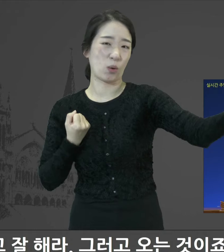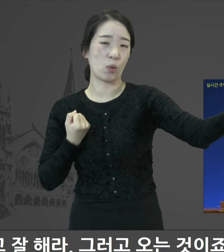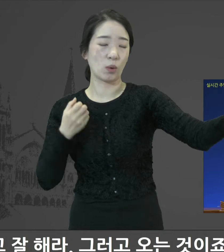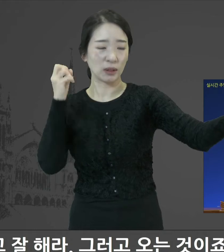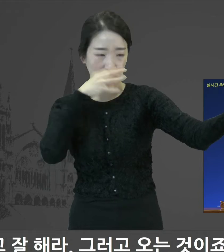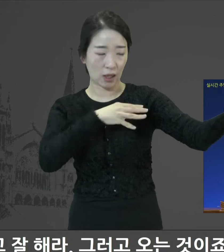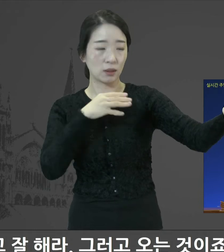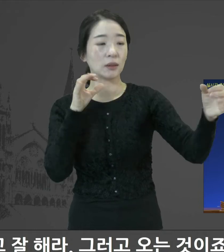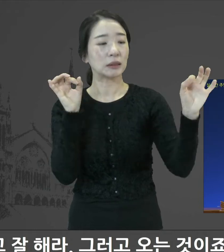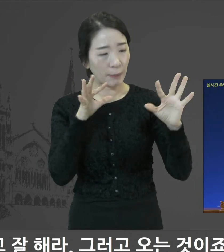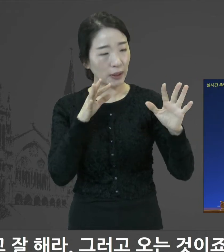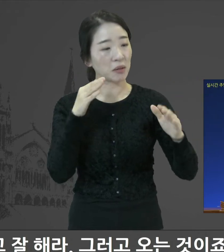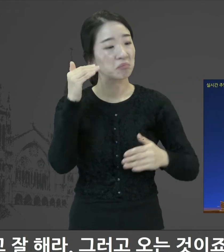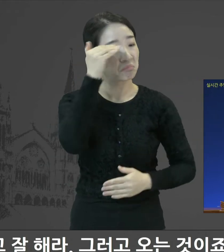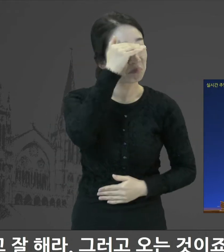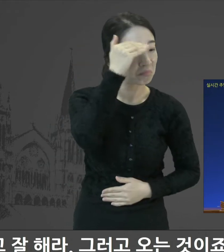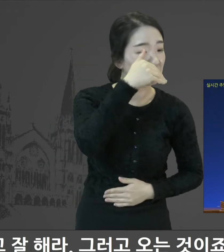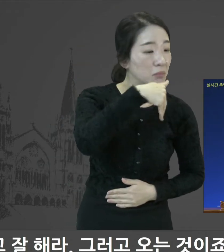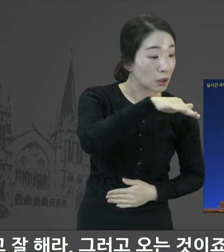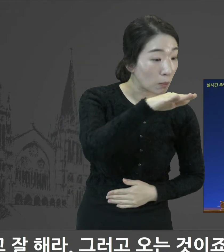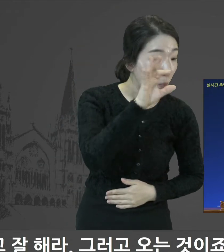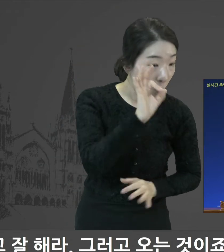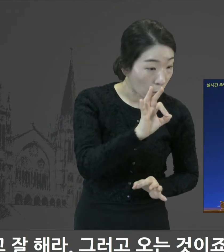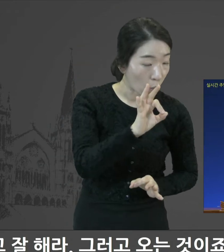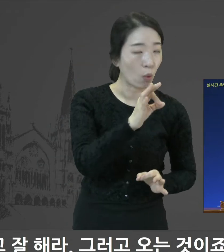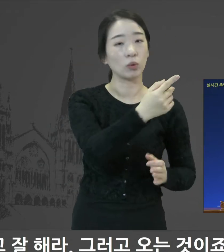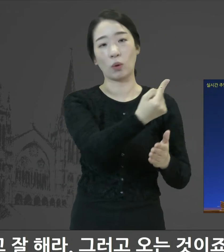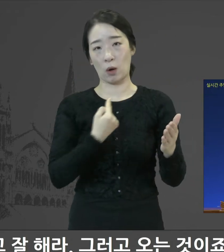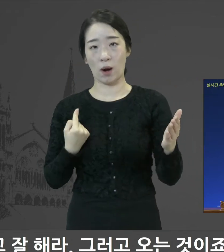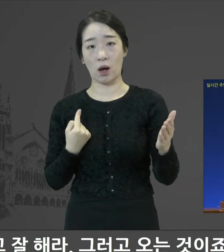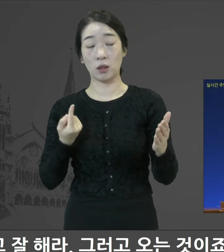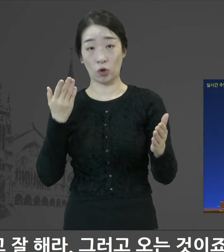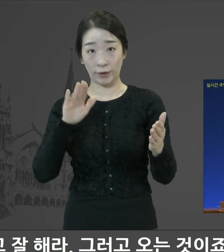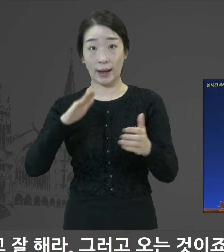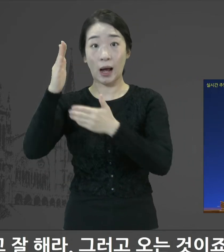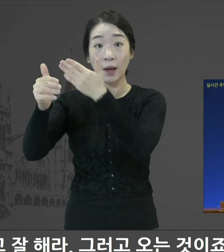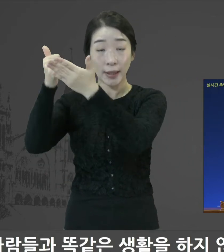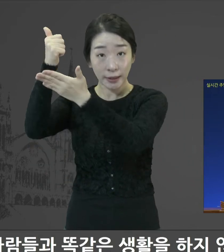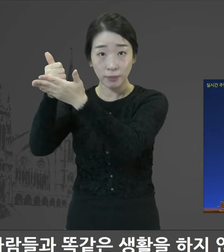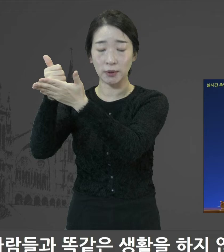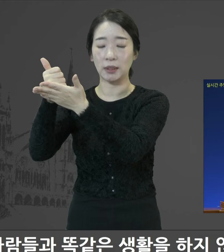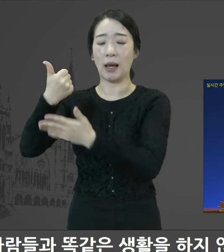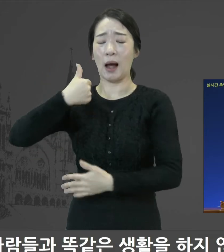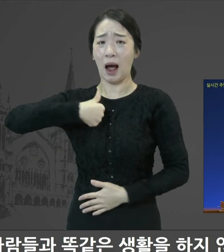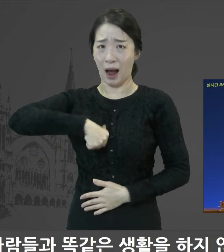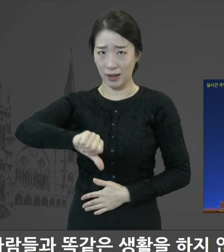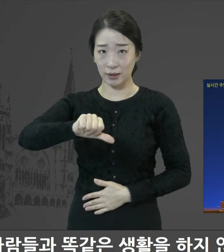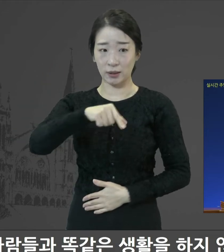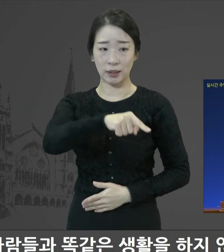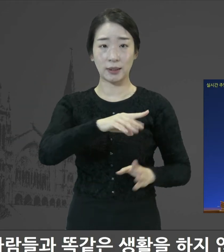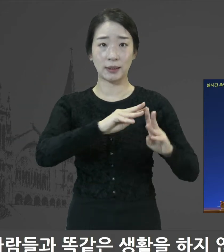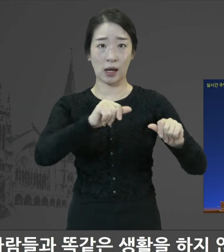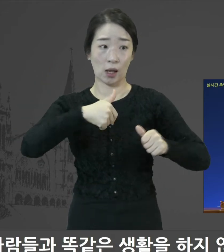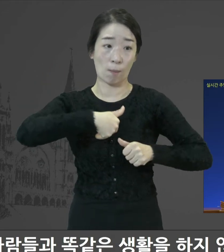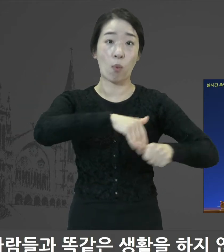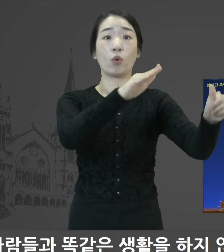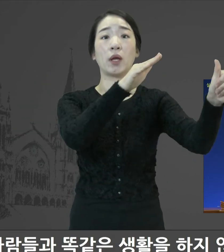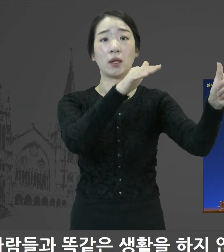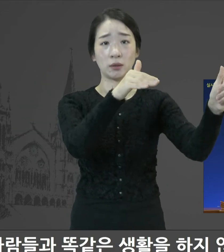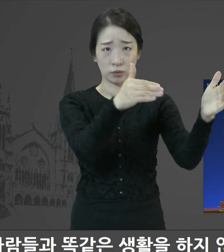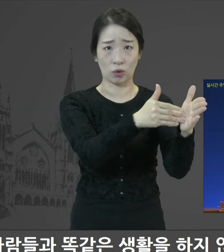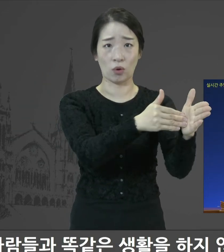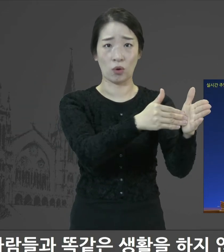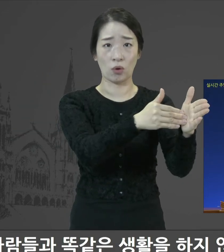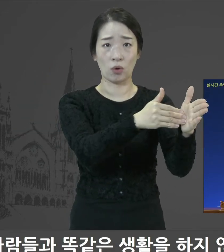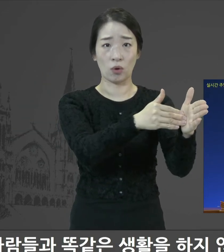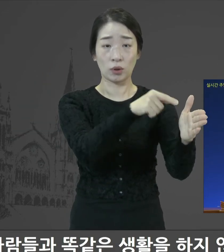하지 않습니다. 그런데 하나님께서 아들을 이 땅에 보내셨을 때 그 아들은